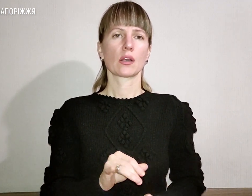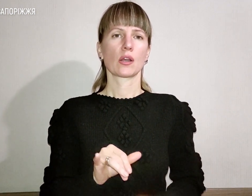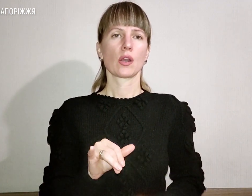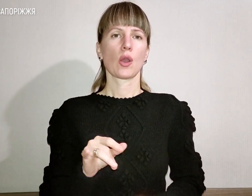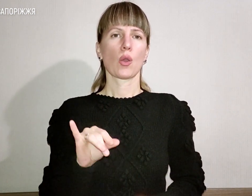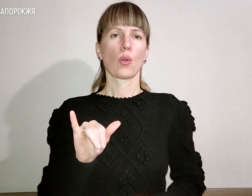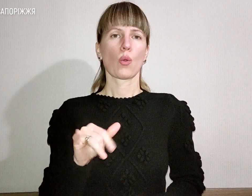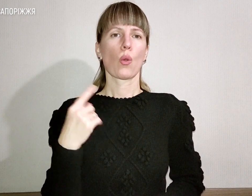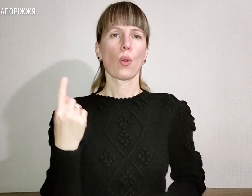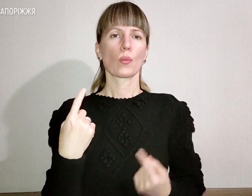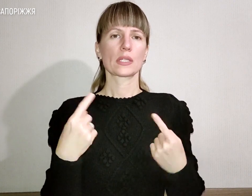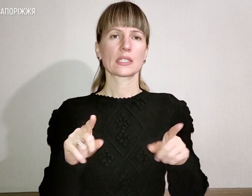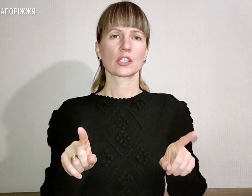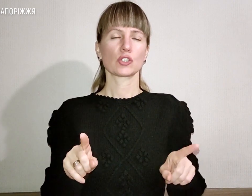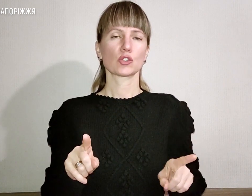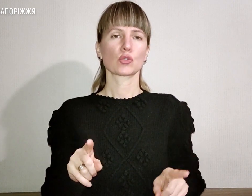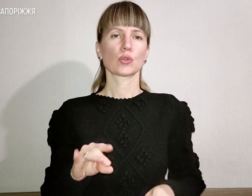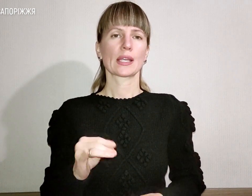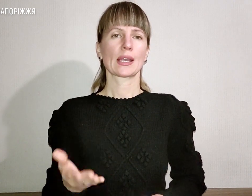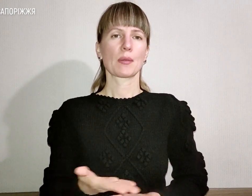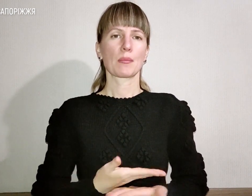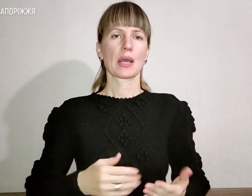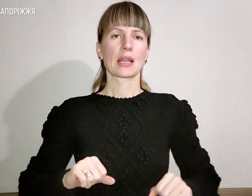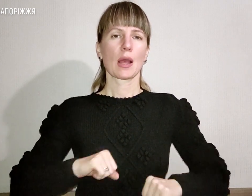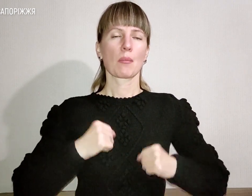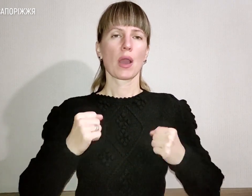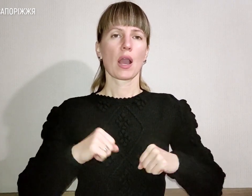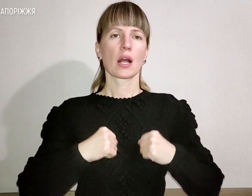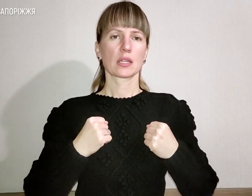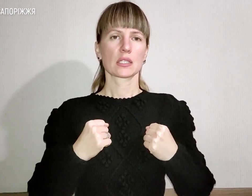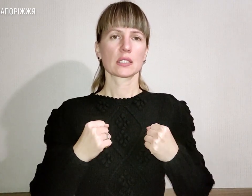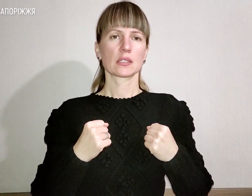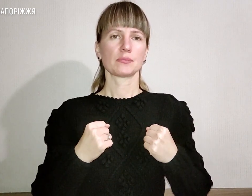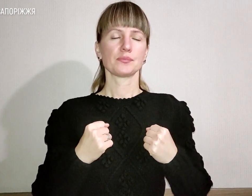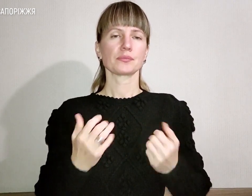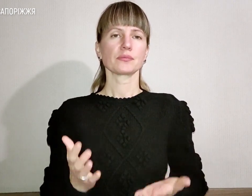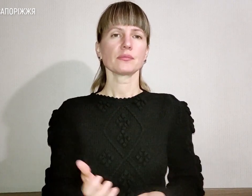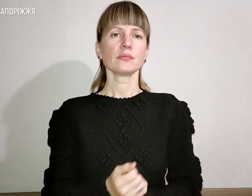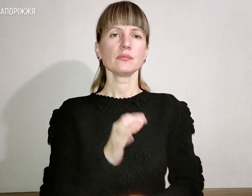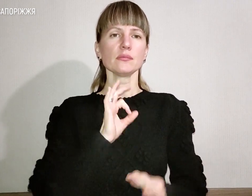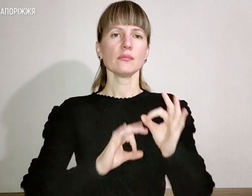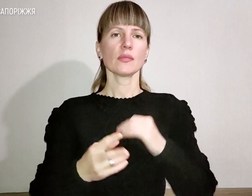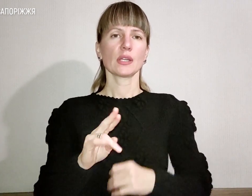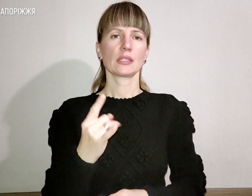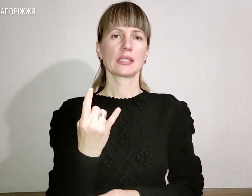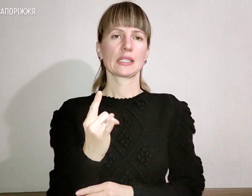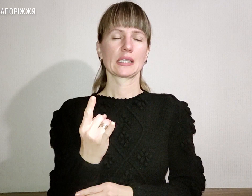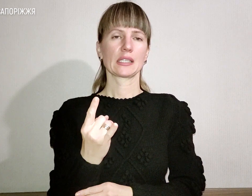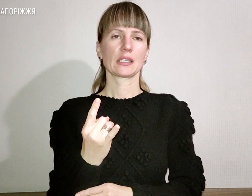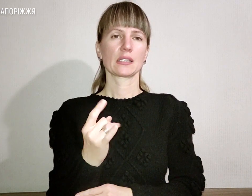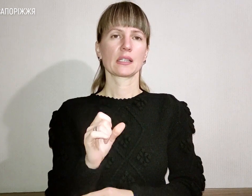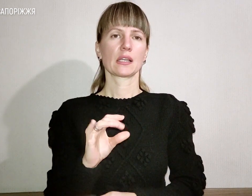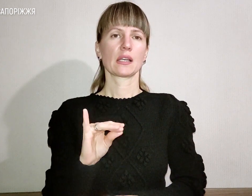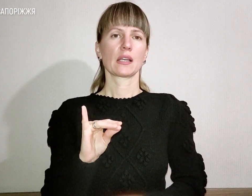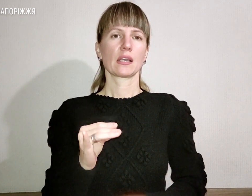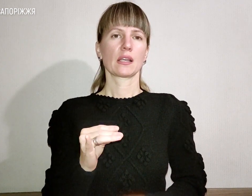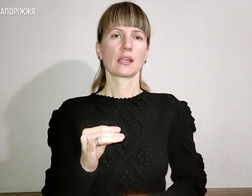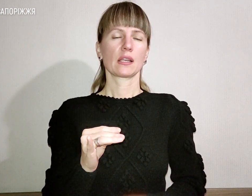область іншу, і ми намагалися знайти ліки для дитини, а саме ампули дексаметазону для